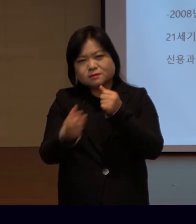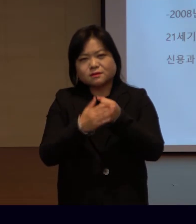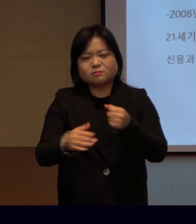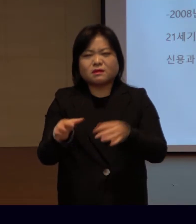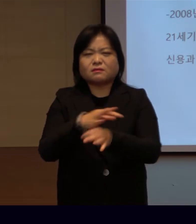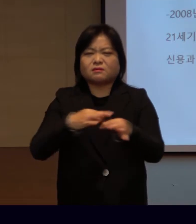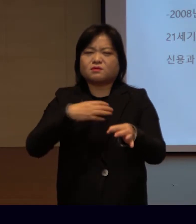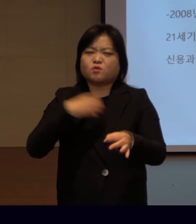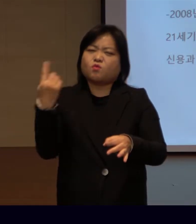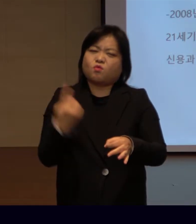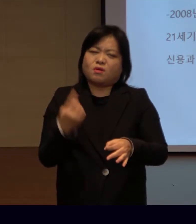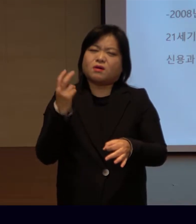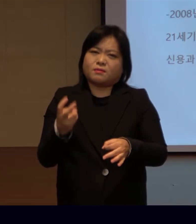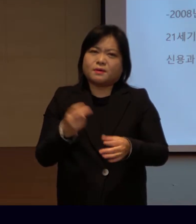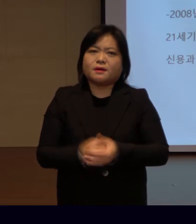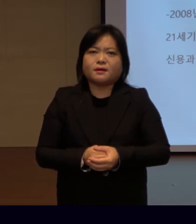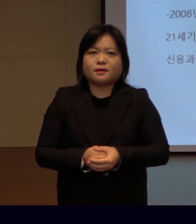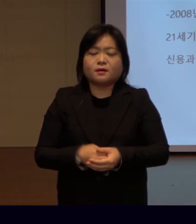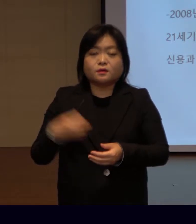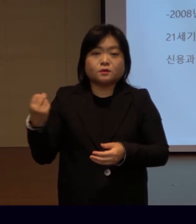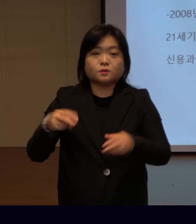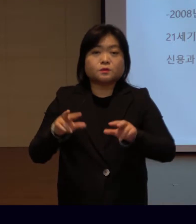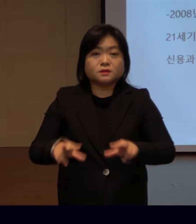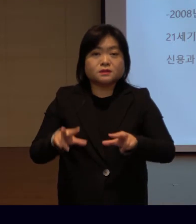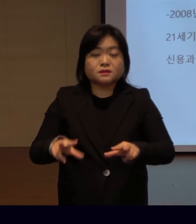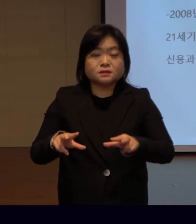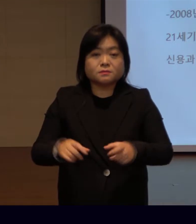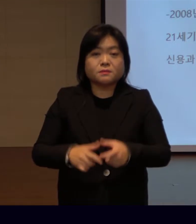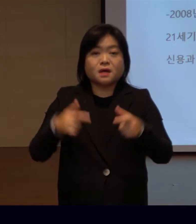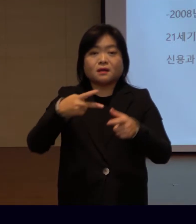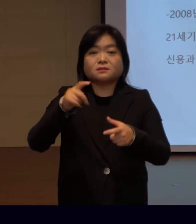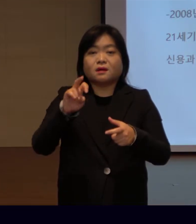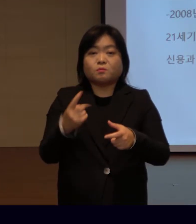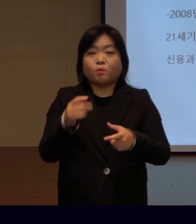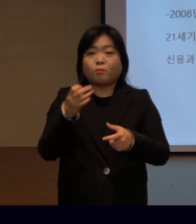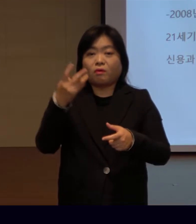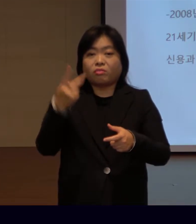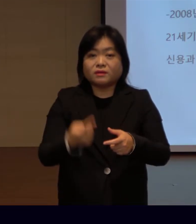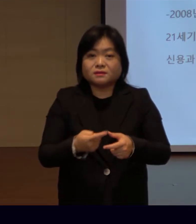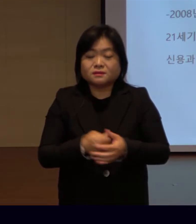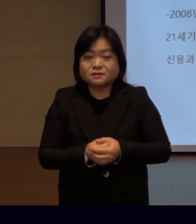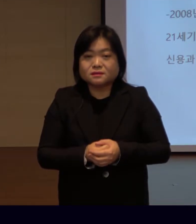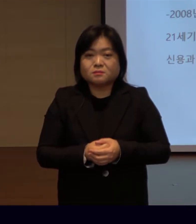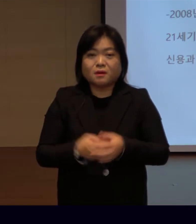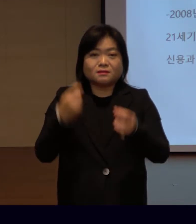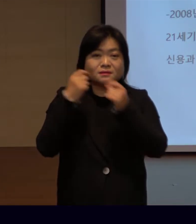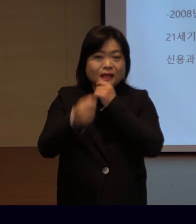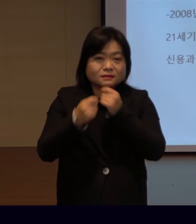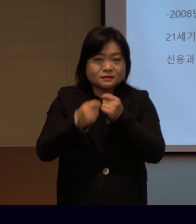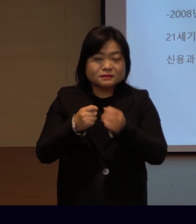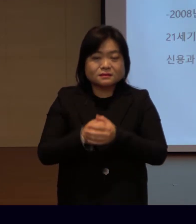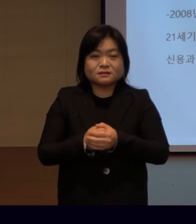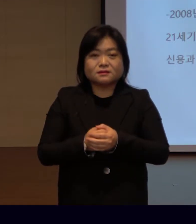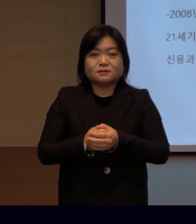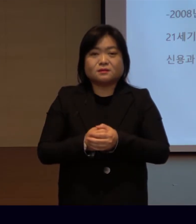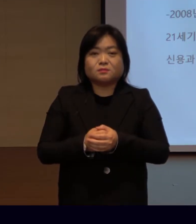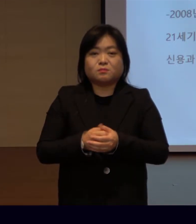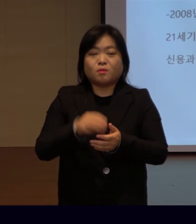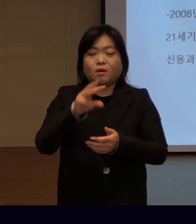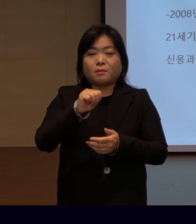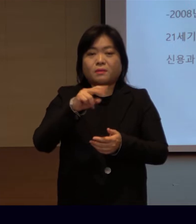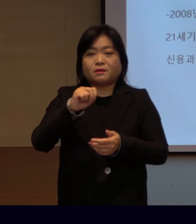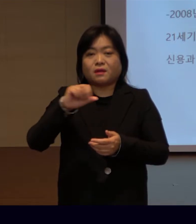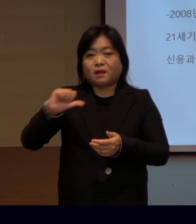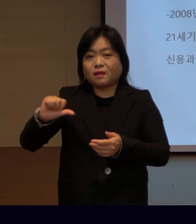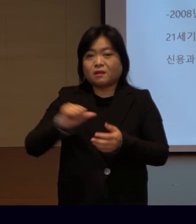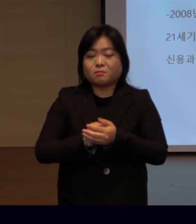아니었습니까? 그리고 지금 횡행하는 뭐 사모펀드, 뭐 사기, 그다음에 무자본 M&A, 그다음에